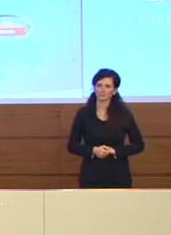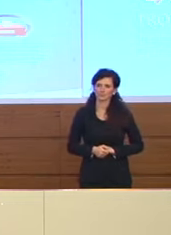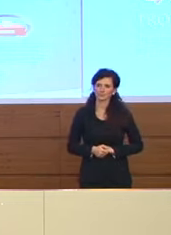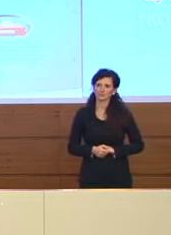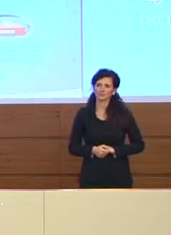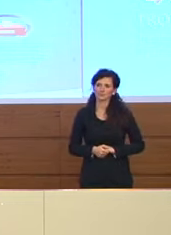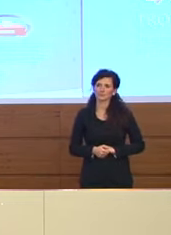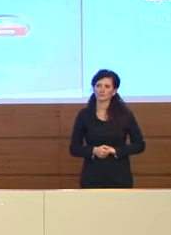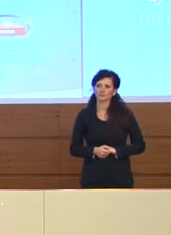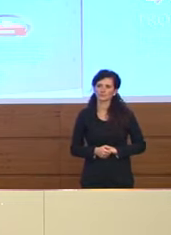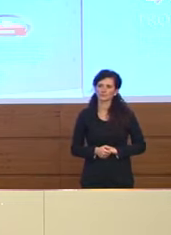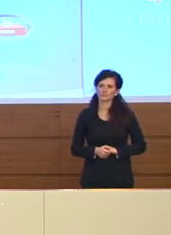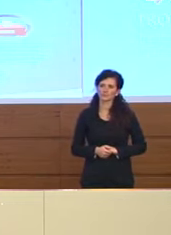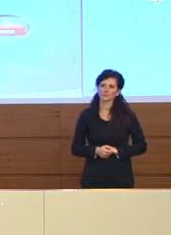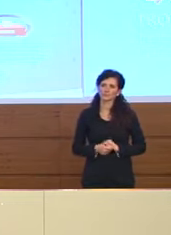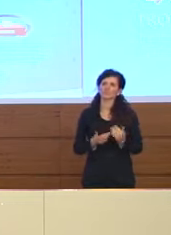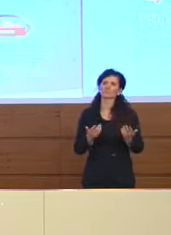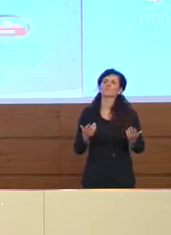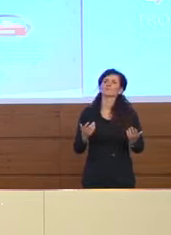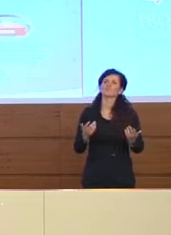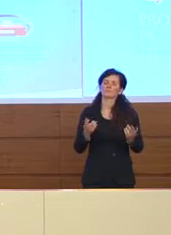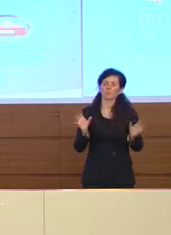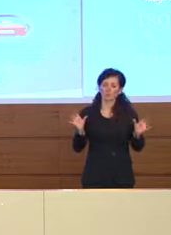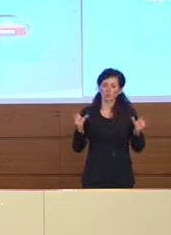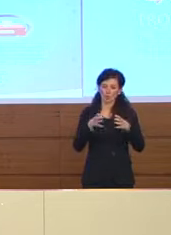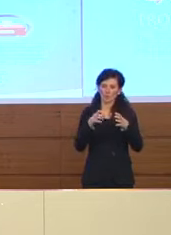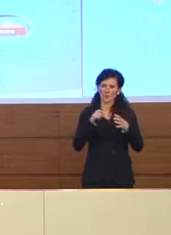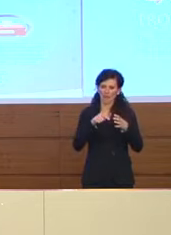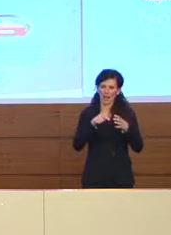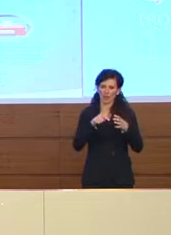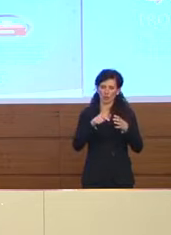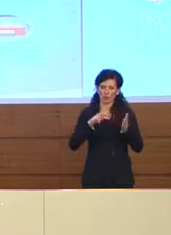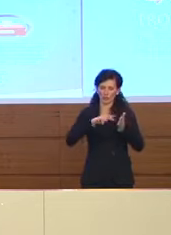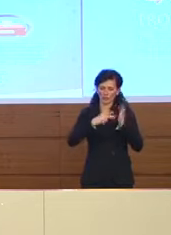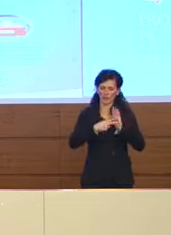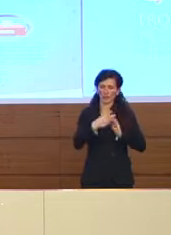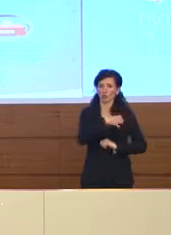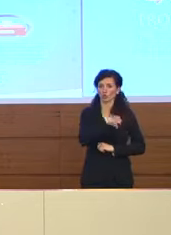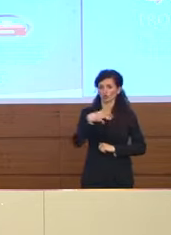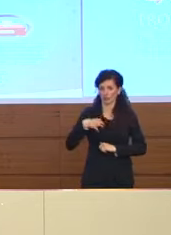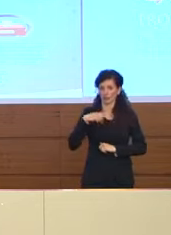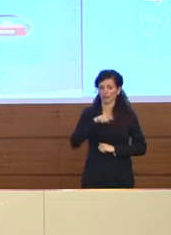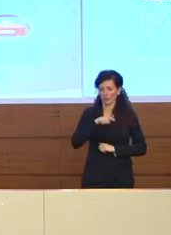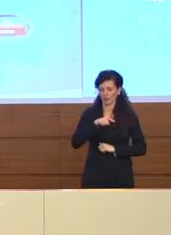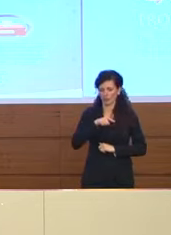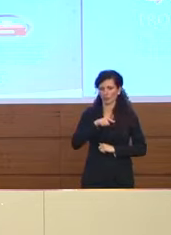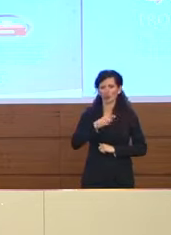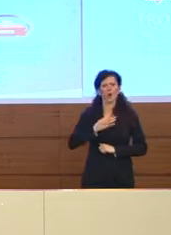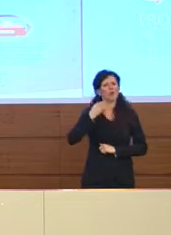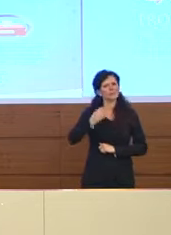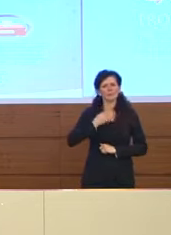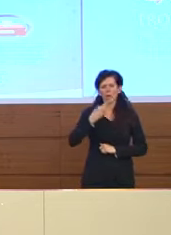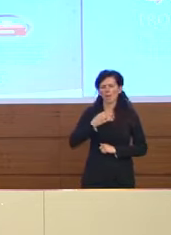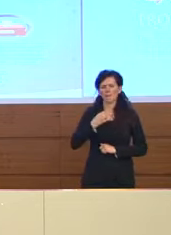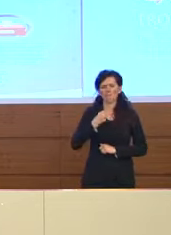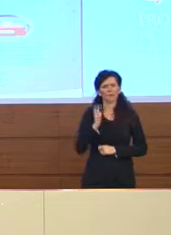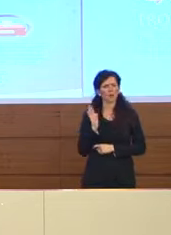è che il comitato tecnico scientifico continua a riunirsi